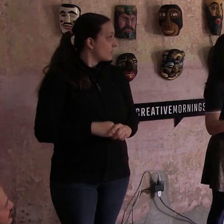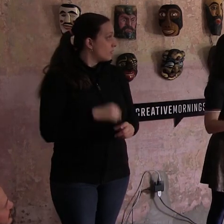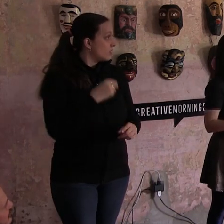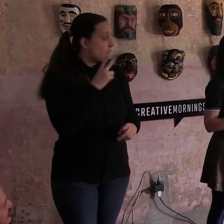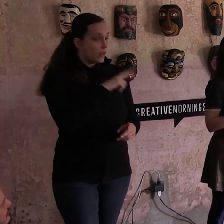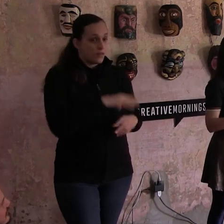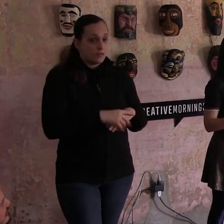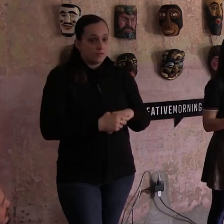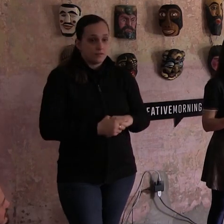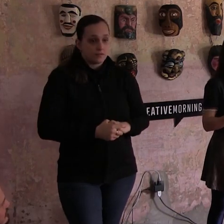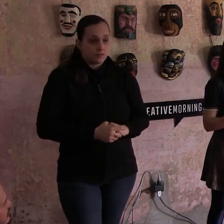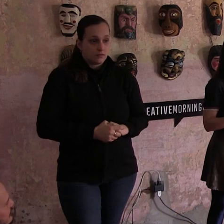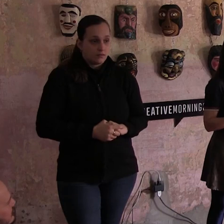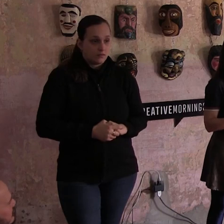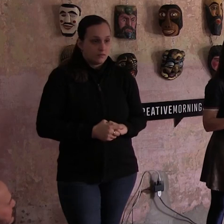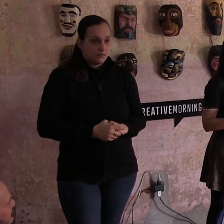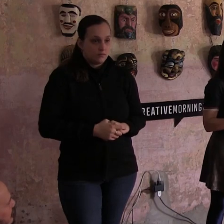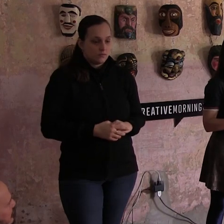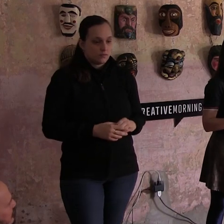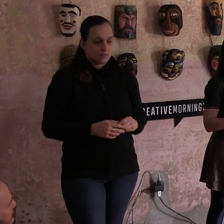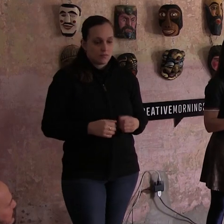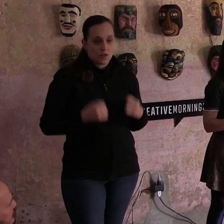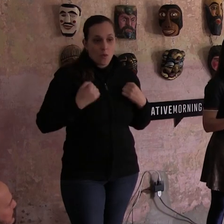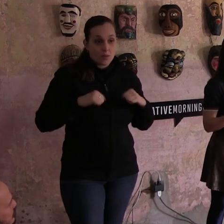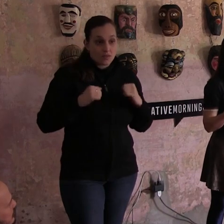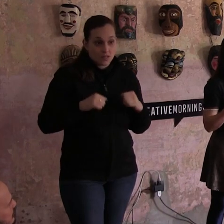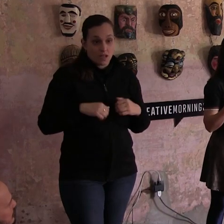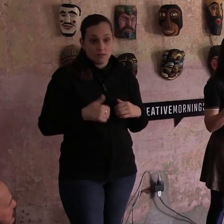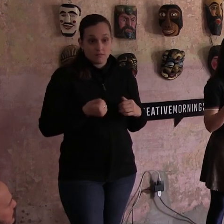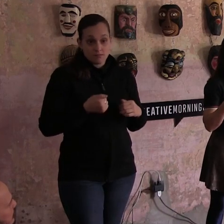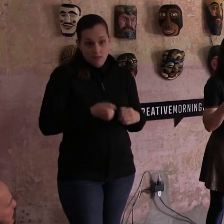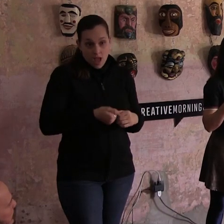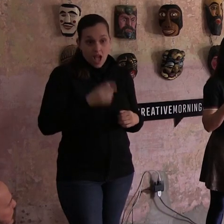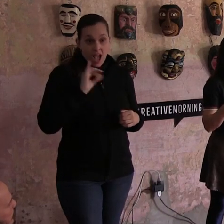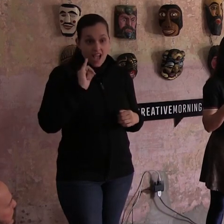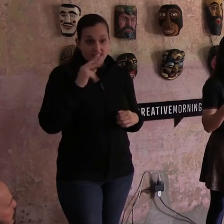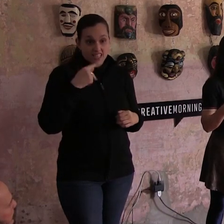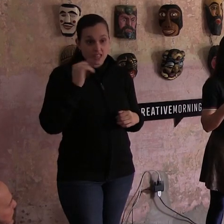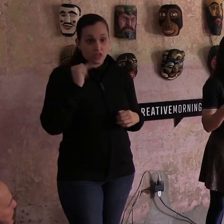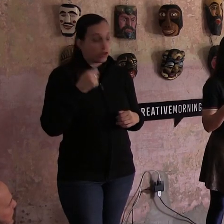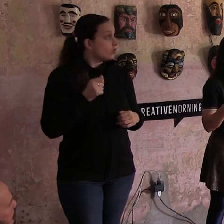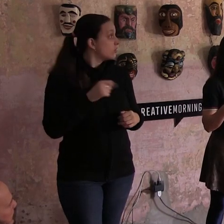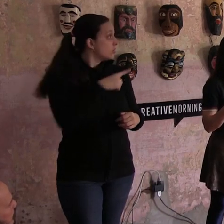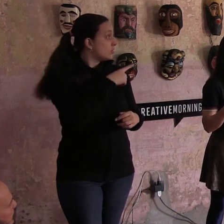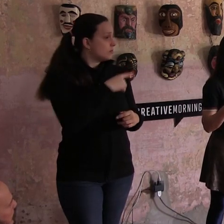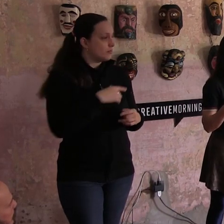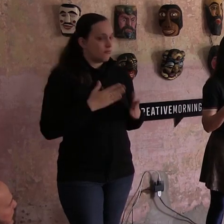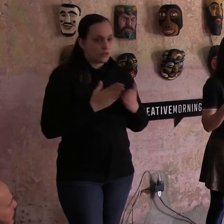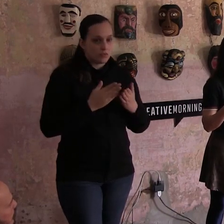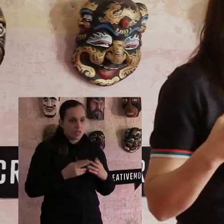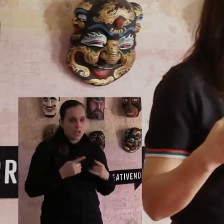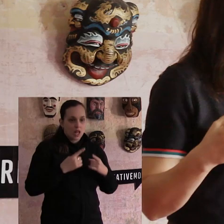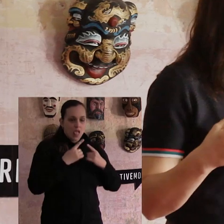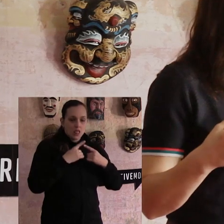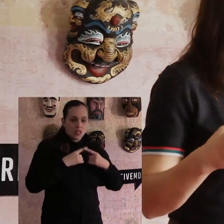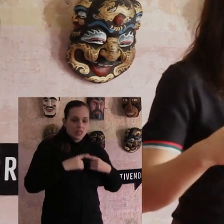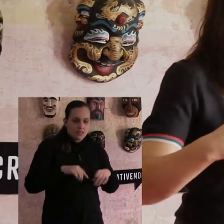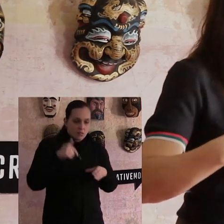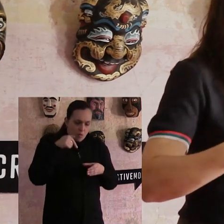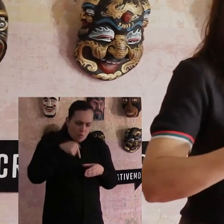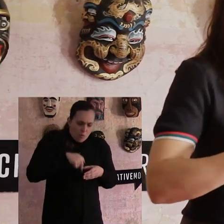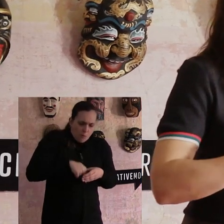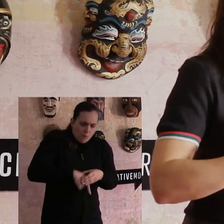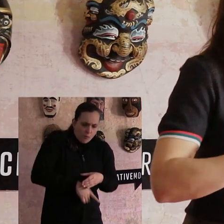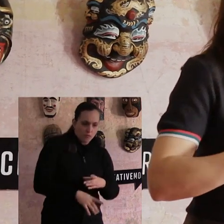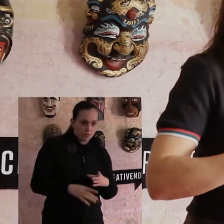Desde el estudio del Aikido, lo que pasó es que empecé a estudiar el Aikido de una manera mucho más profunda,